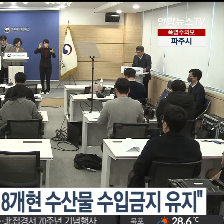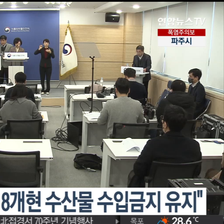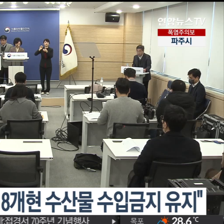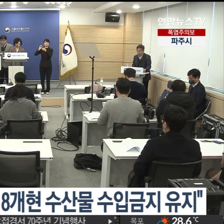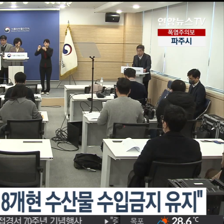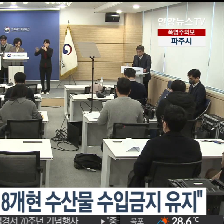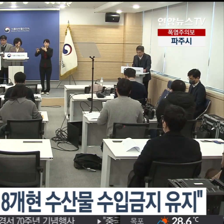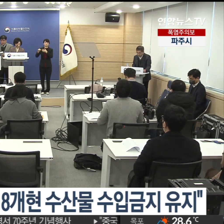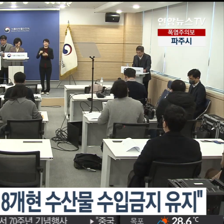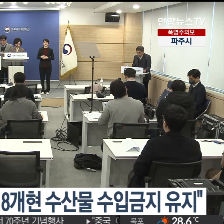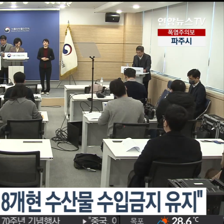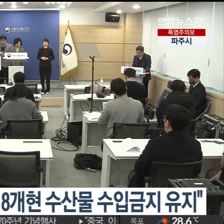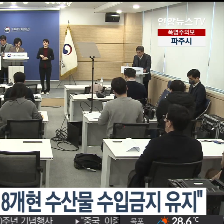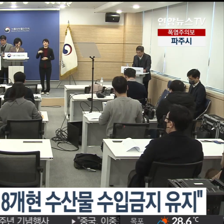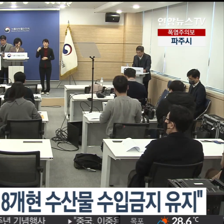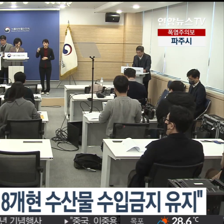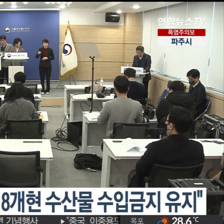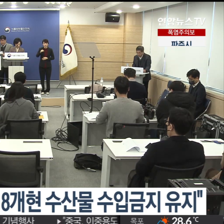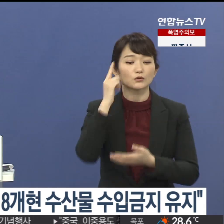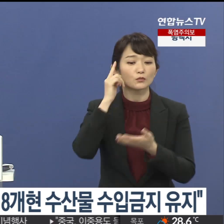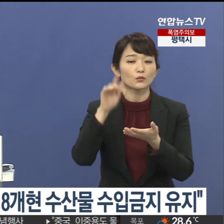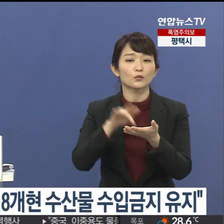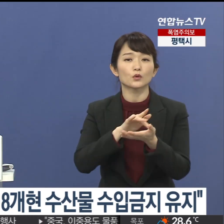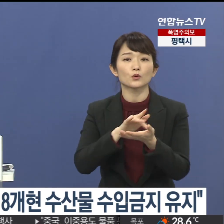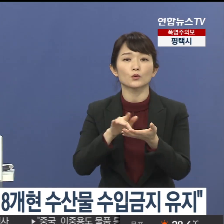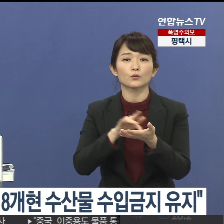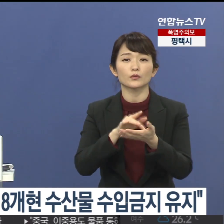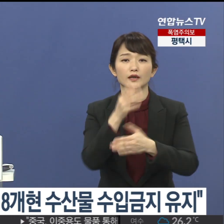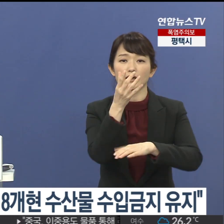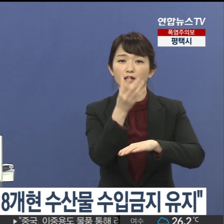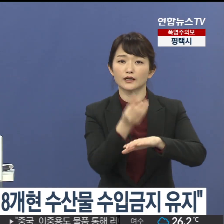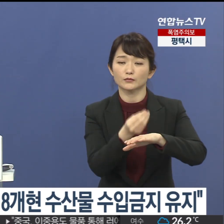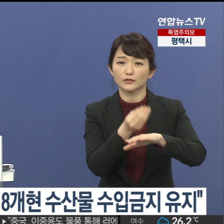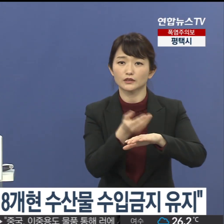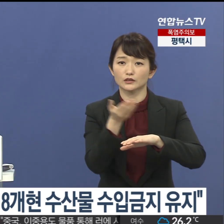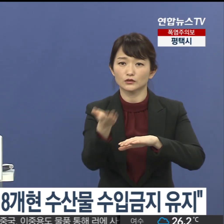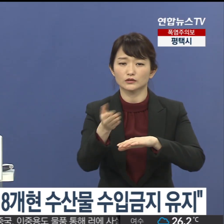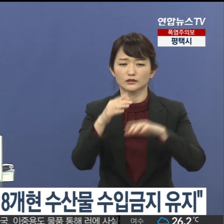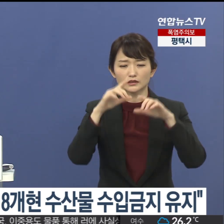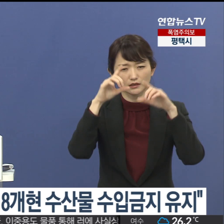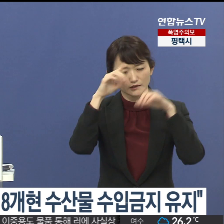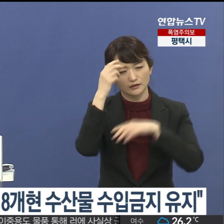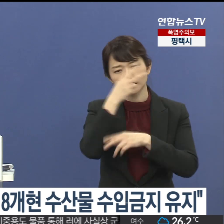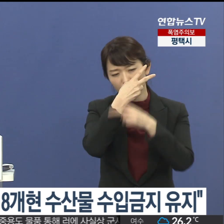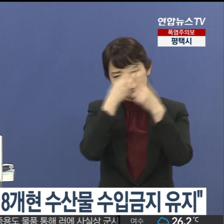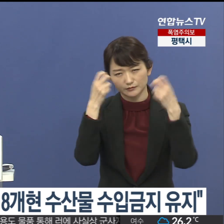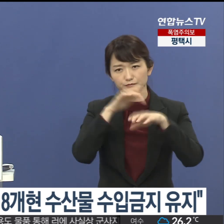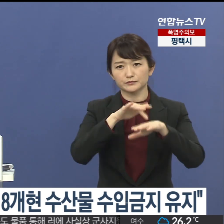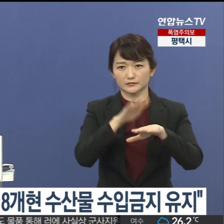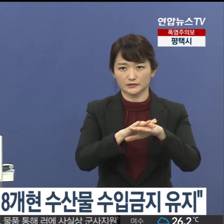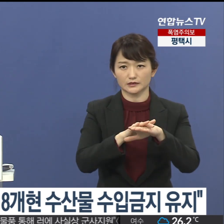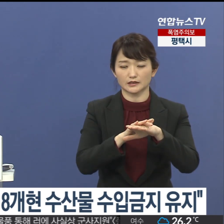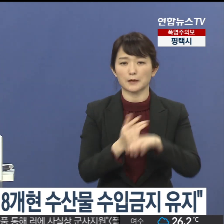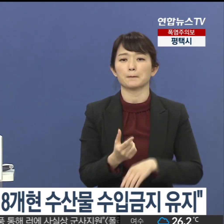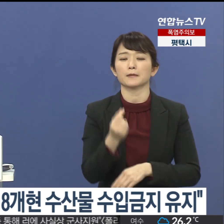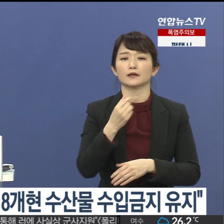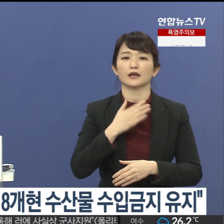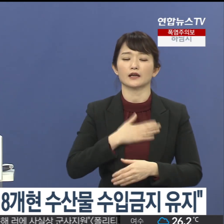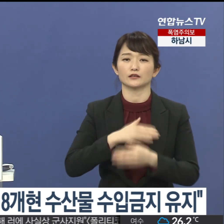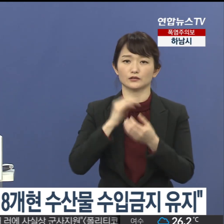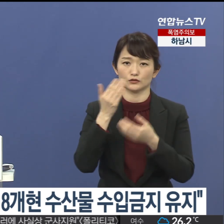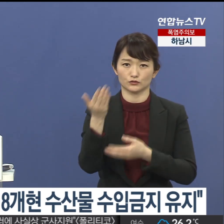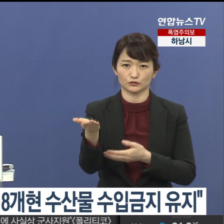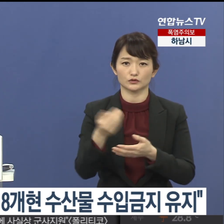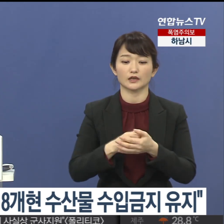요구하고 있어 기준치 이하 방사능이라도 검출되면 수입되지 않고 있다고 설명했습니다. 최근 소금